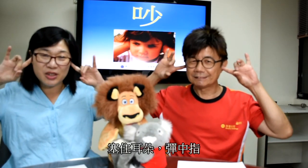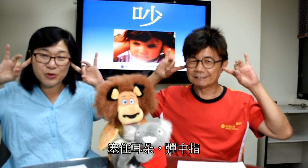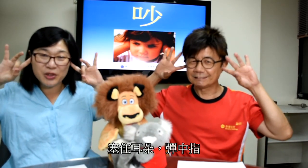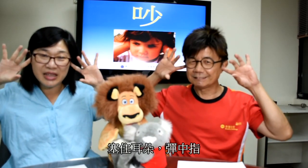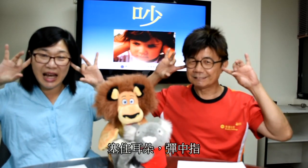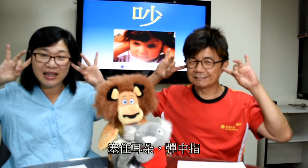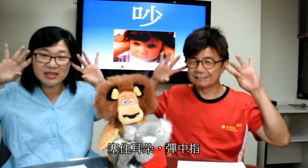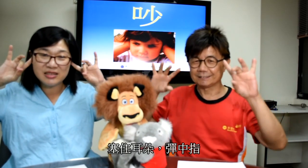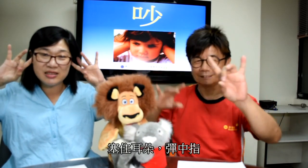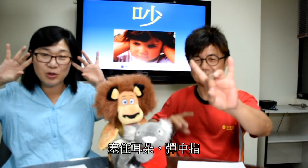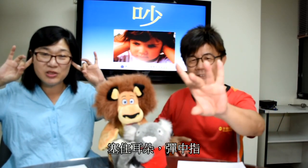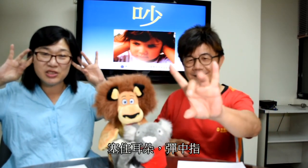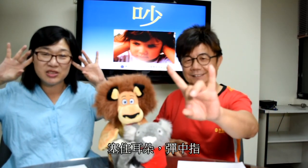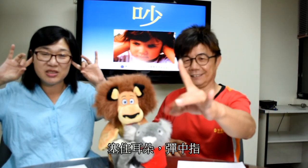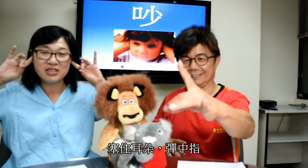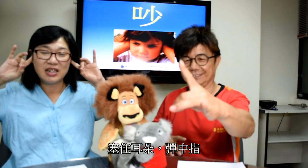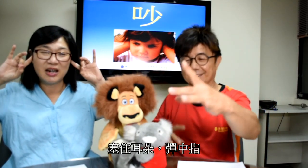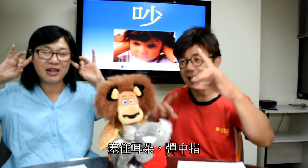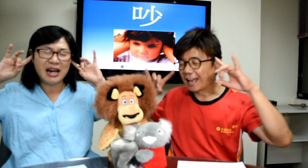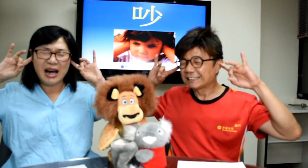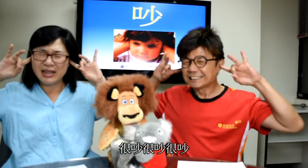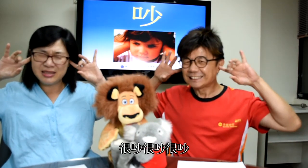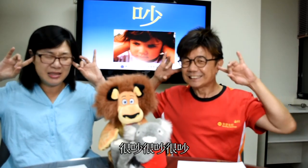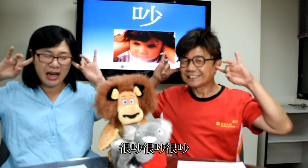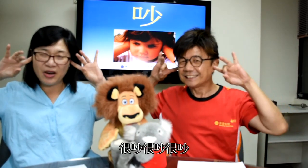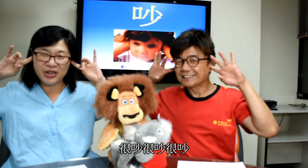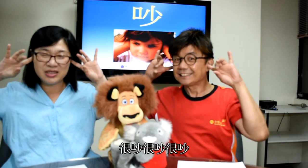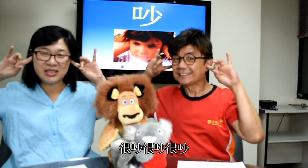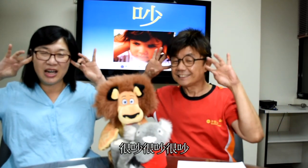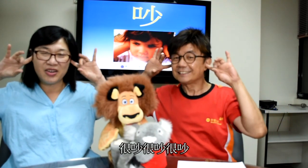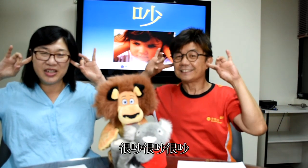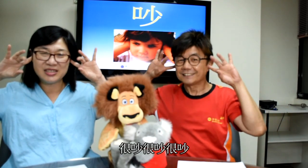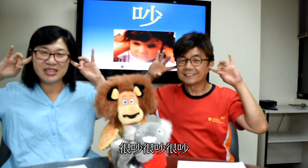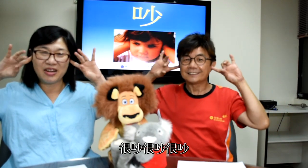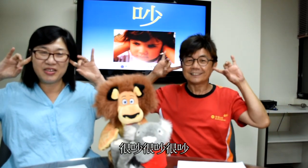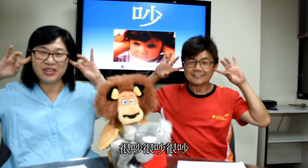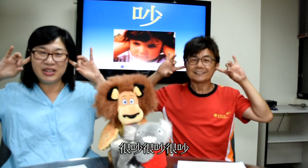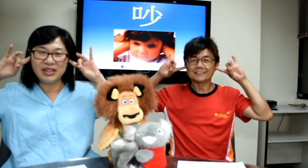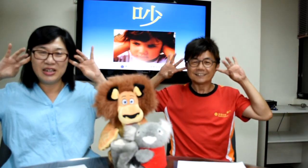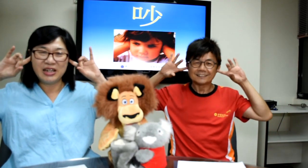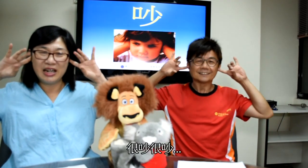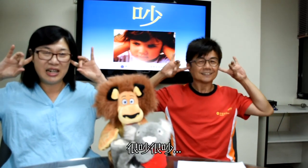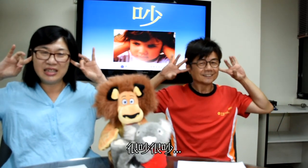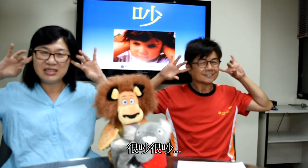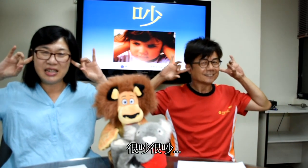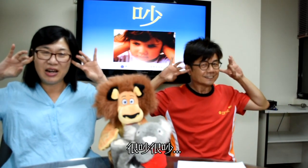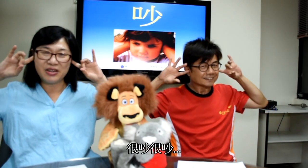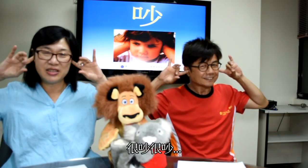朵，弹中指，很吵，很吵，很吵，很吵，很